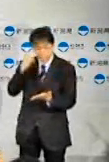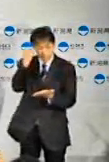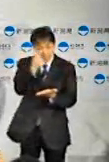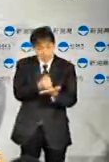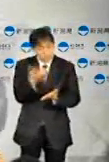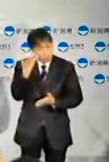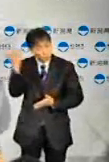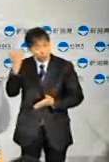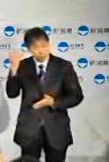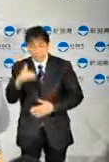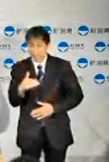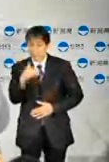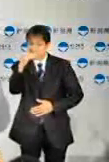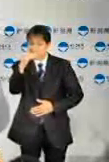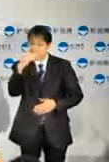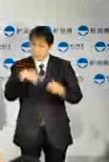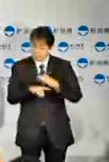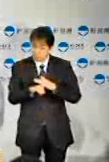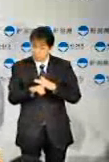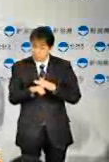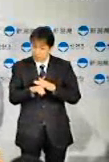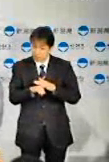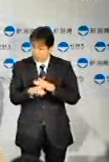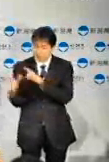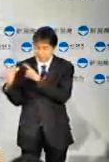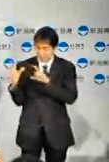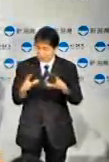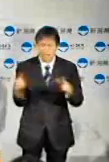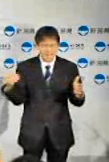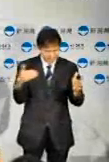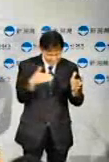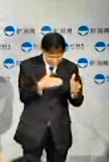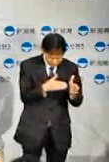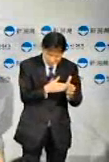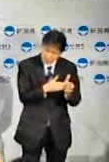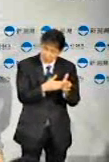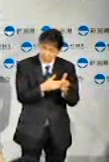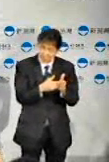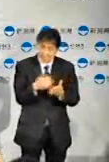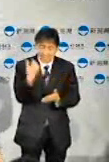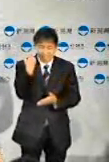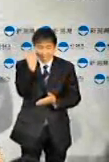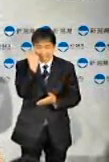が高まったというふうに思って まあ最終的にだから誰が